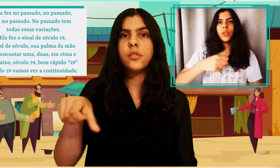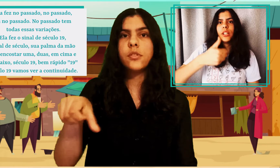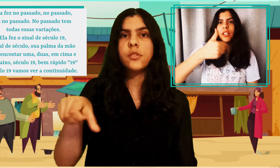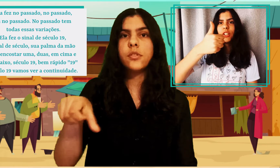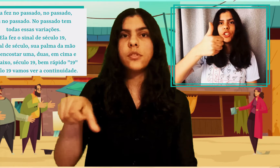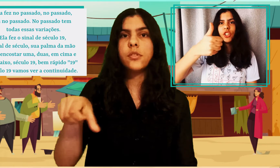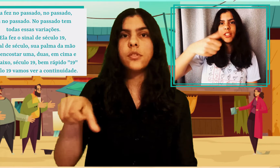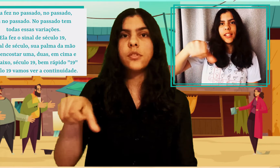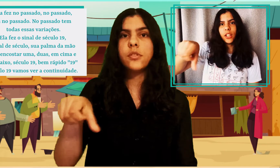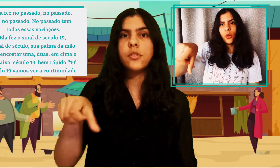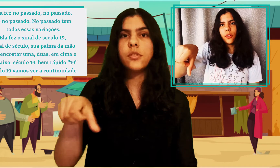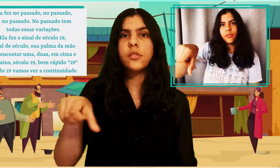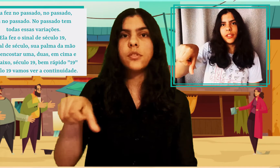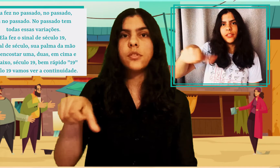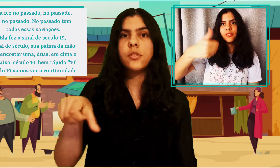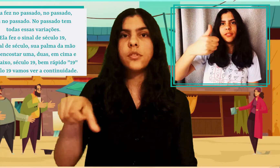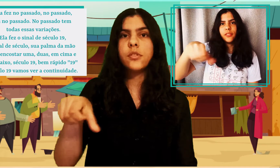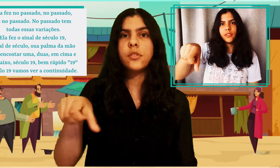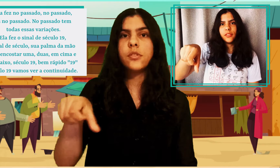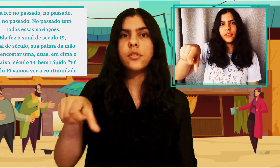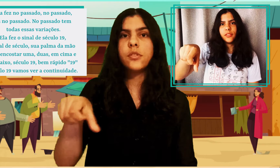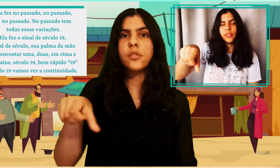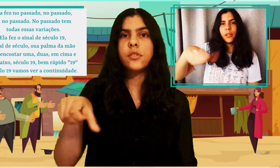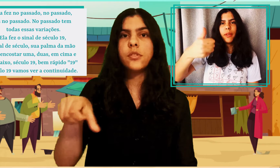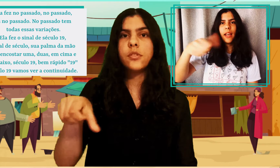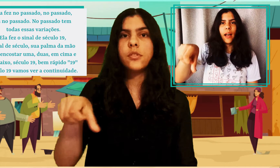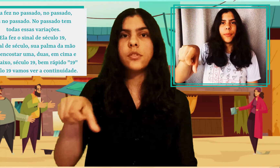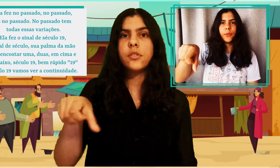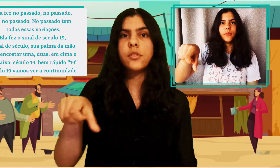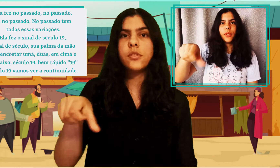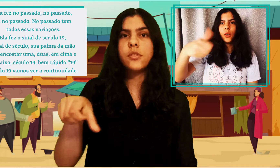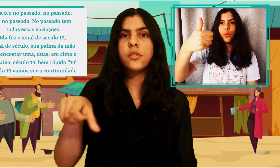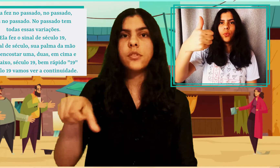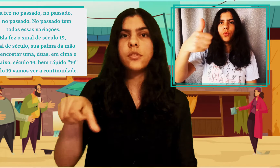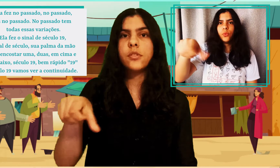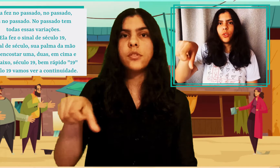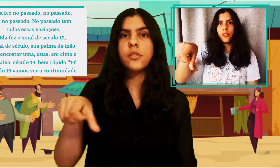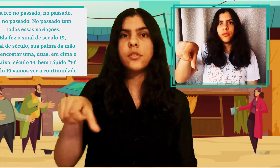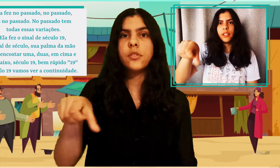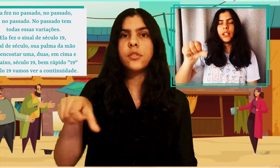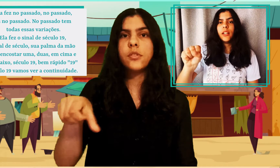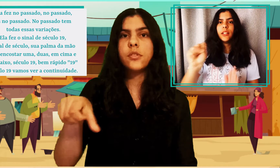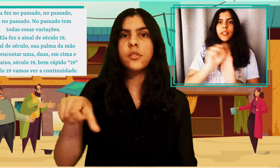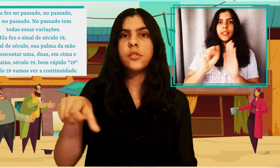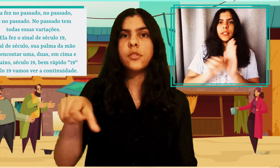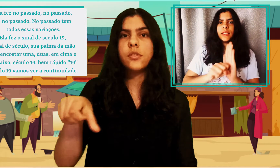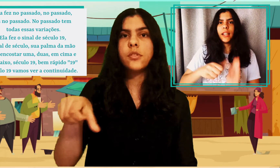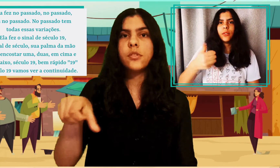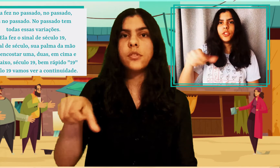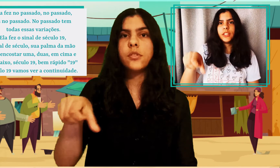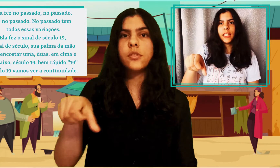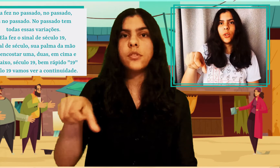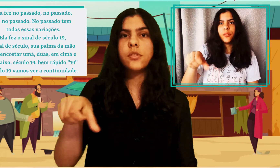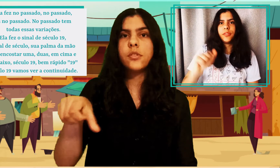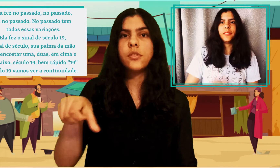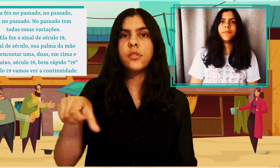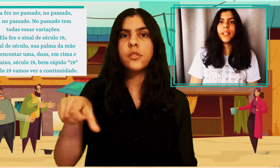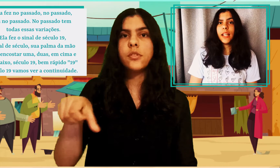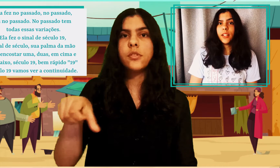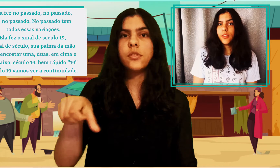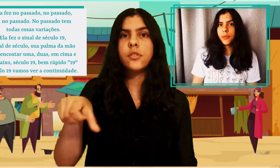Século, 19. É bem rápido. 9. Século